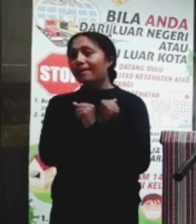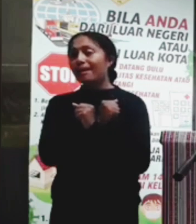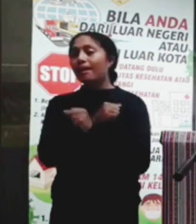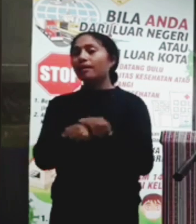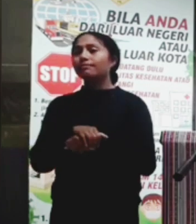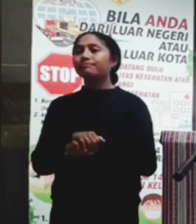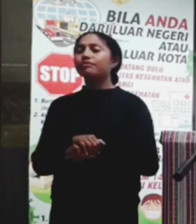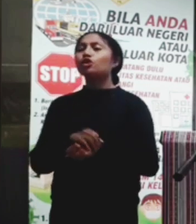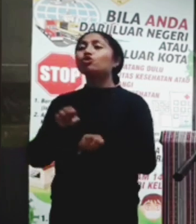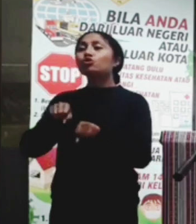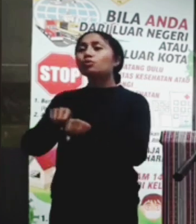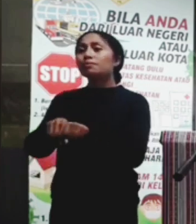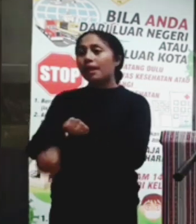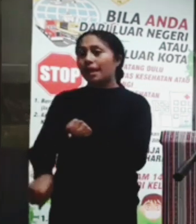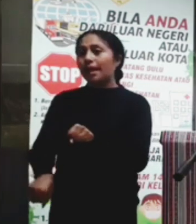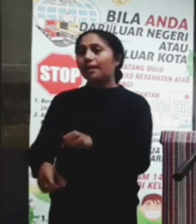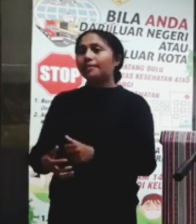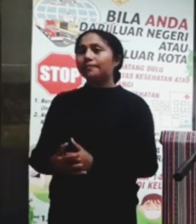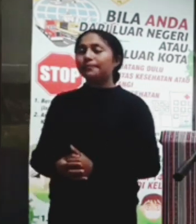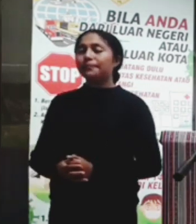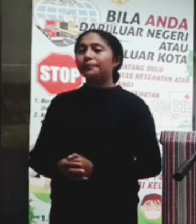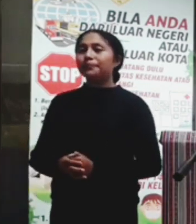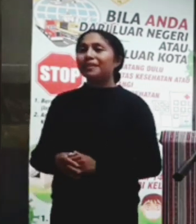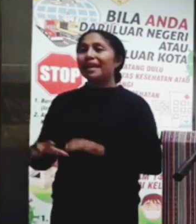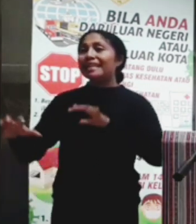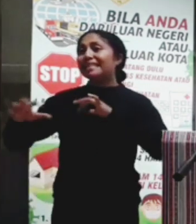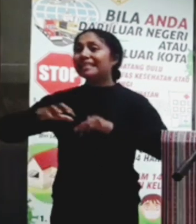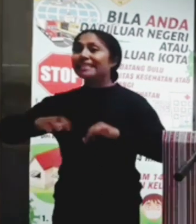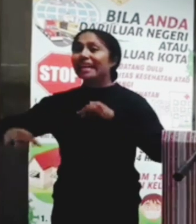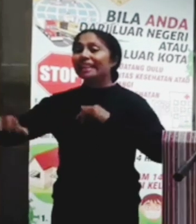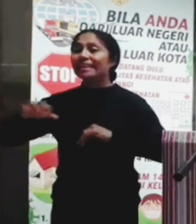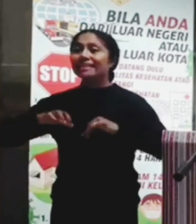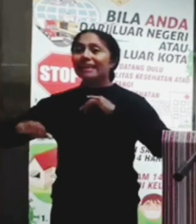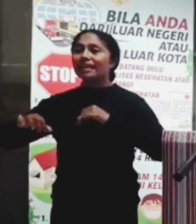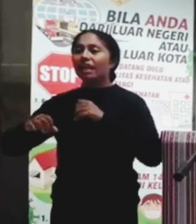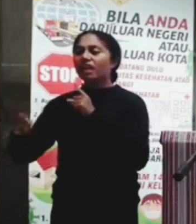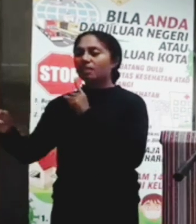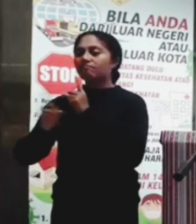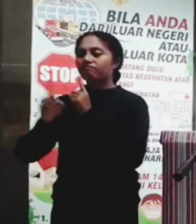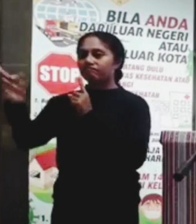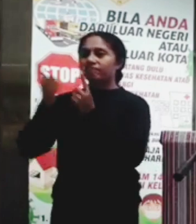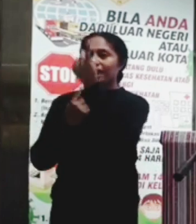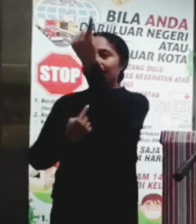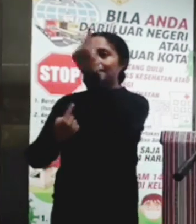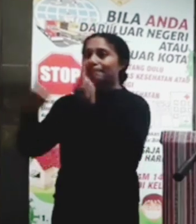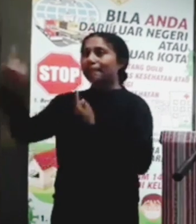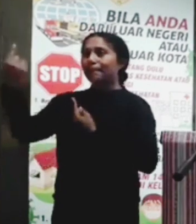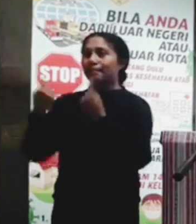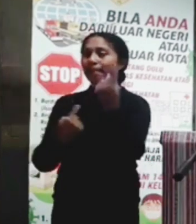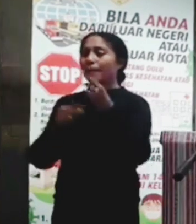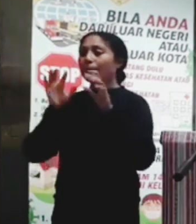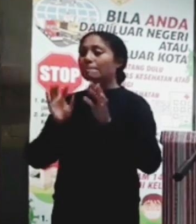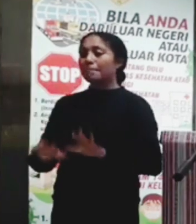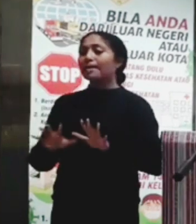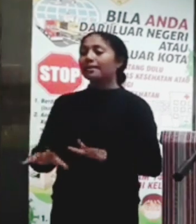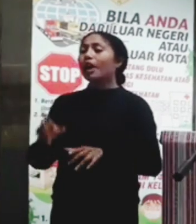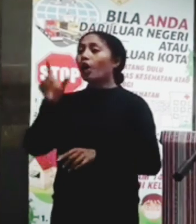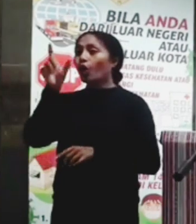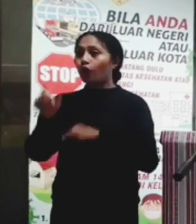agar Sisi Hai kegiatan-kegiatan yang melibatkan banyak orang termasuk